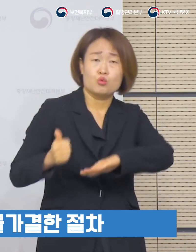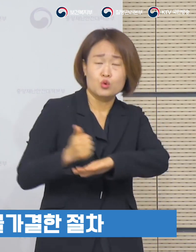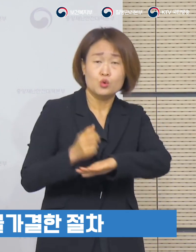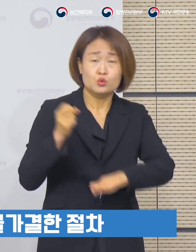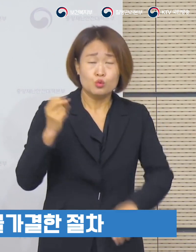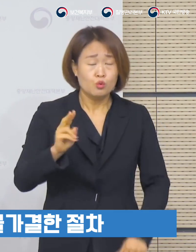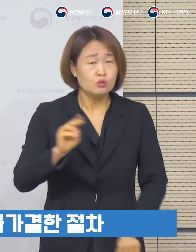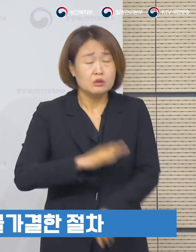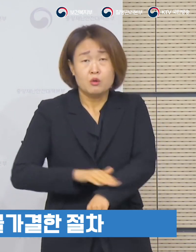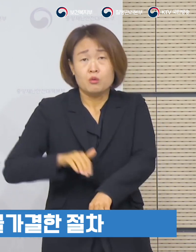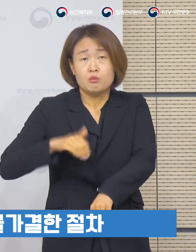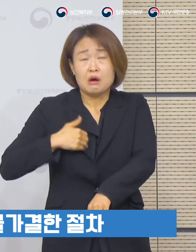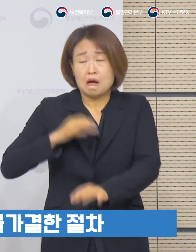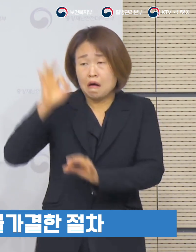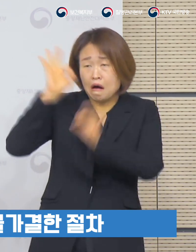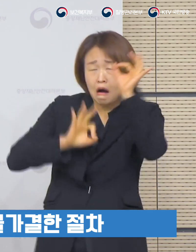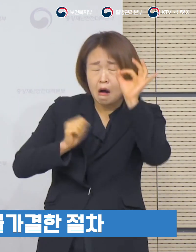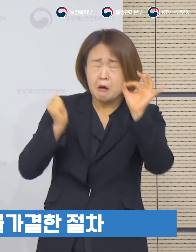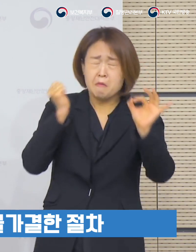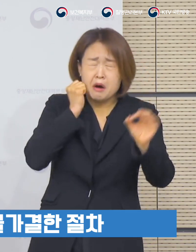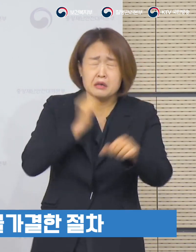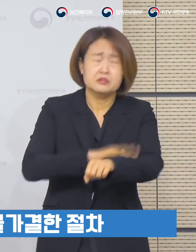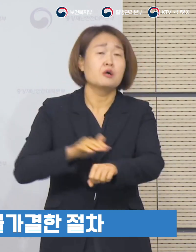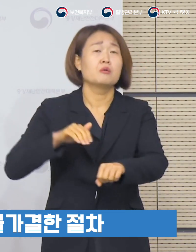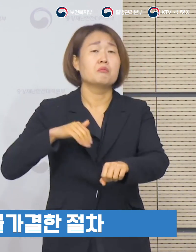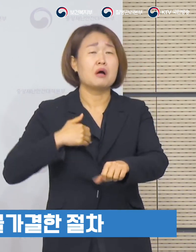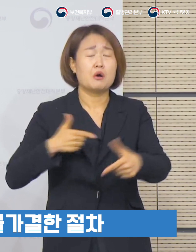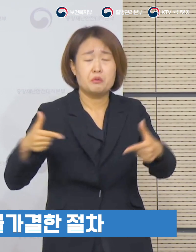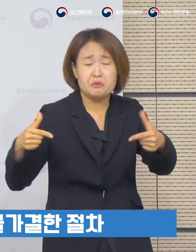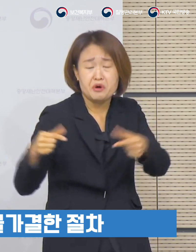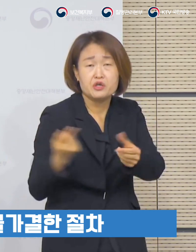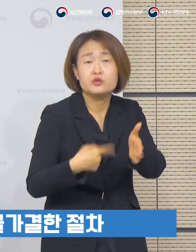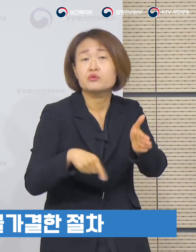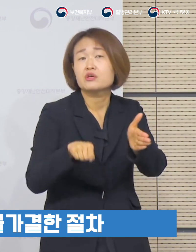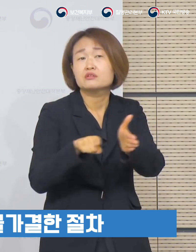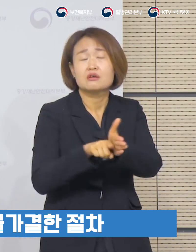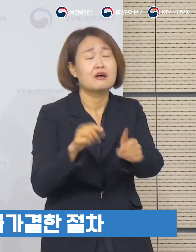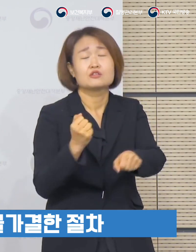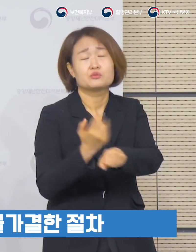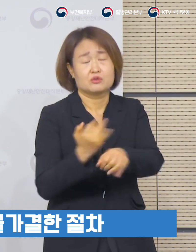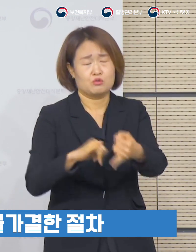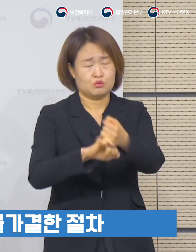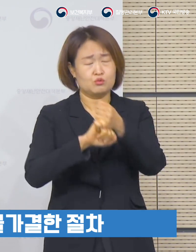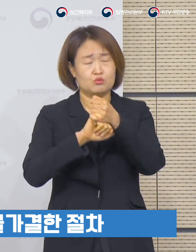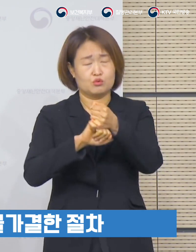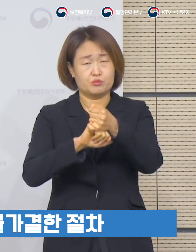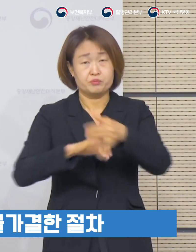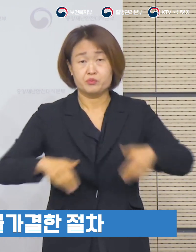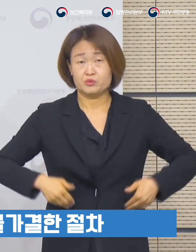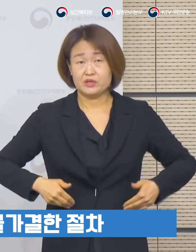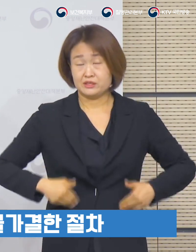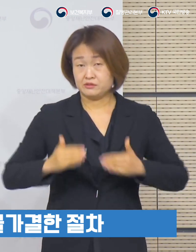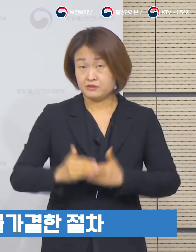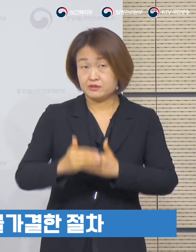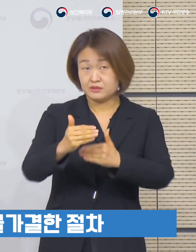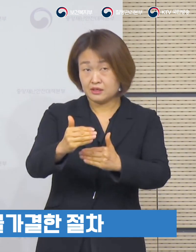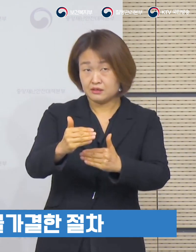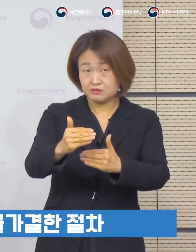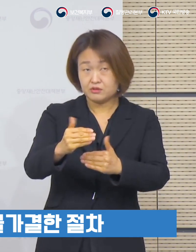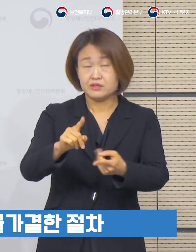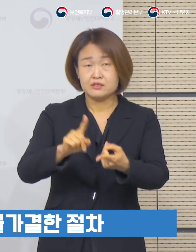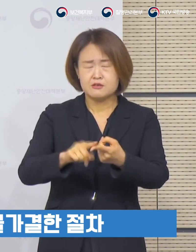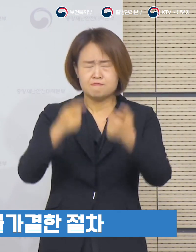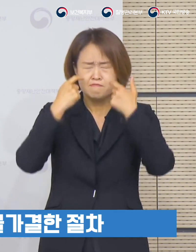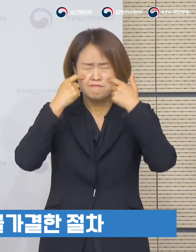수 있는 시행착오를 최소화하기 위해서 필수 불가결한 절차라는 점을 정부도